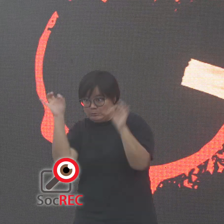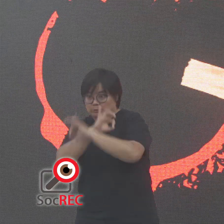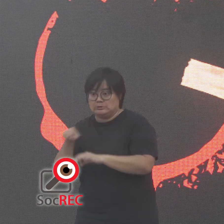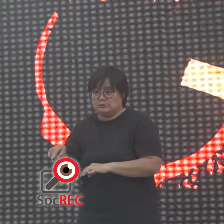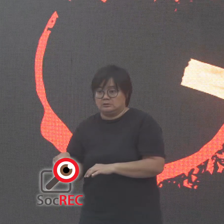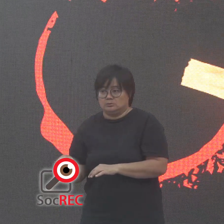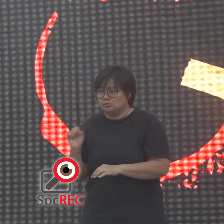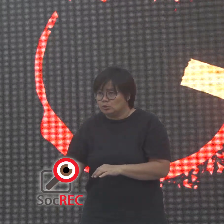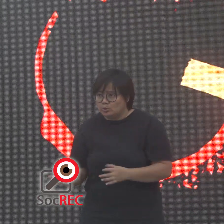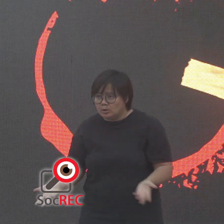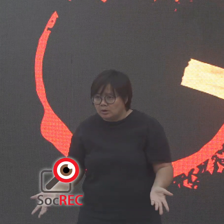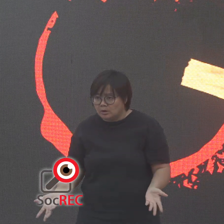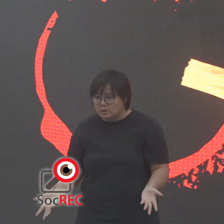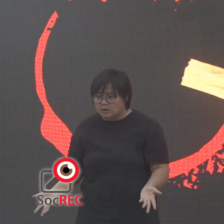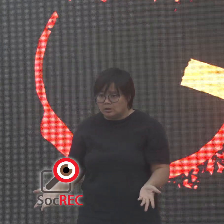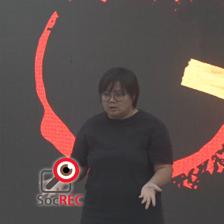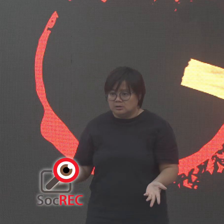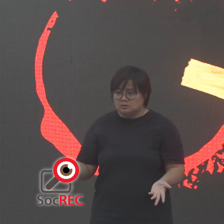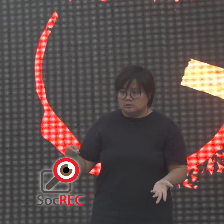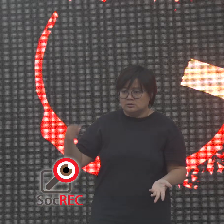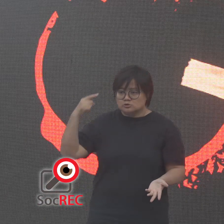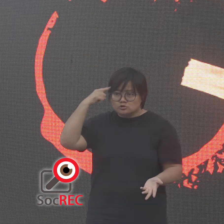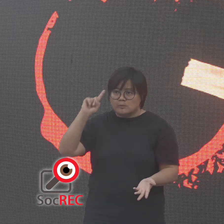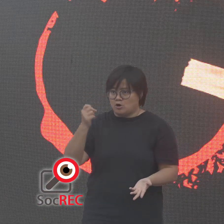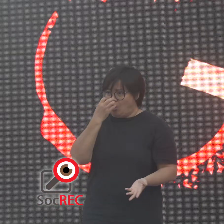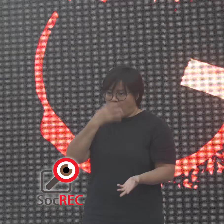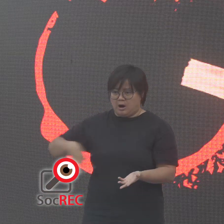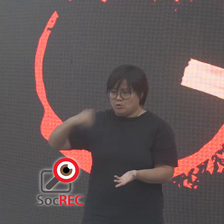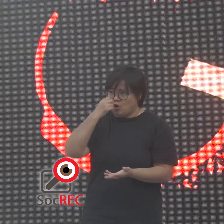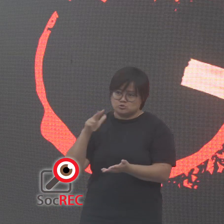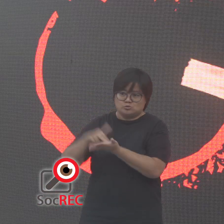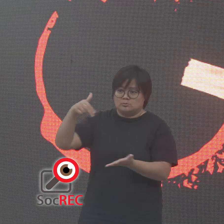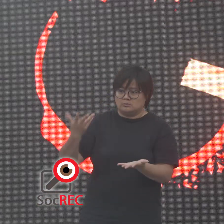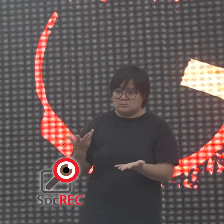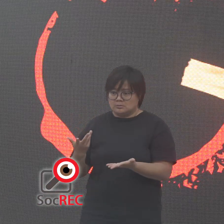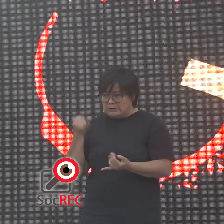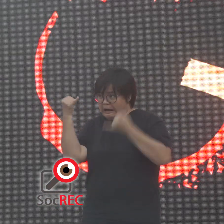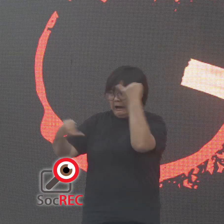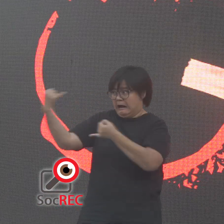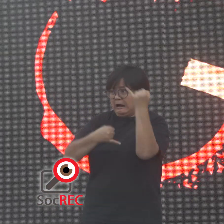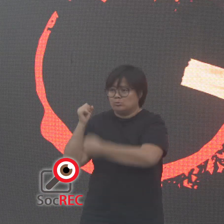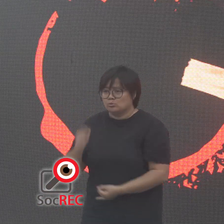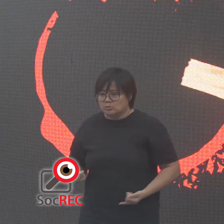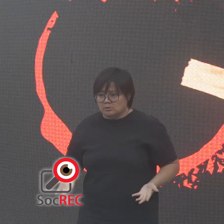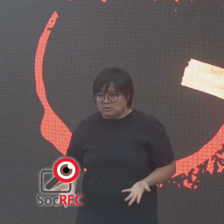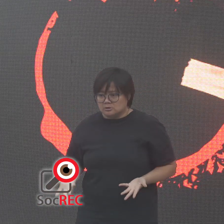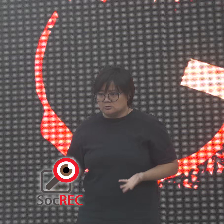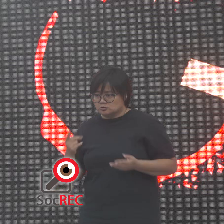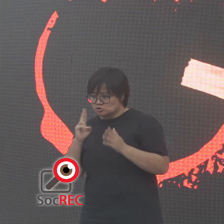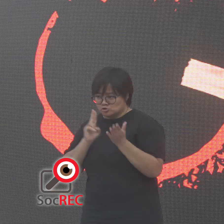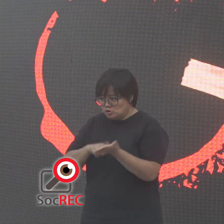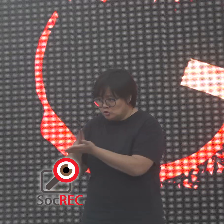被人屌，大家互相信任、互相依靠、互相尊重。事隔